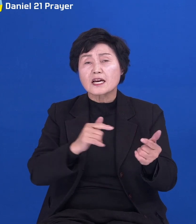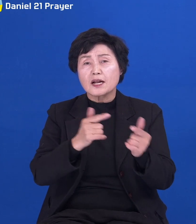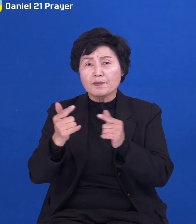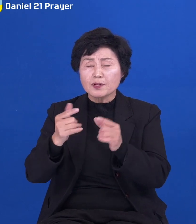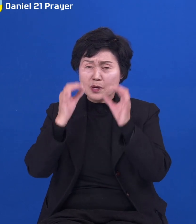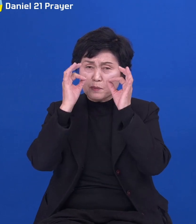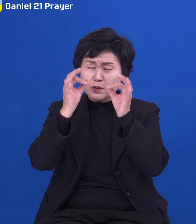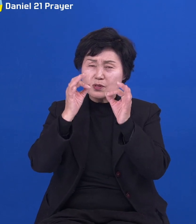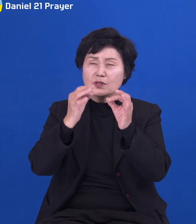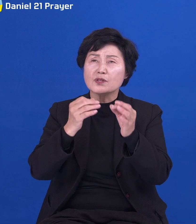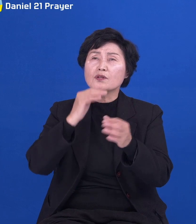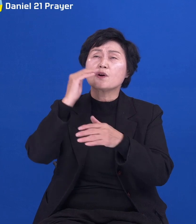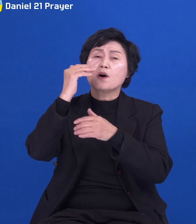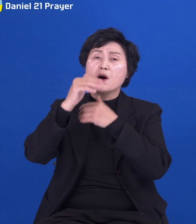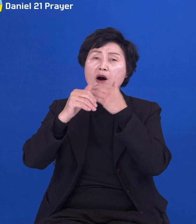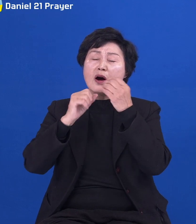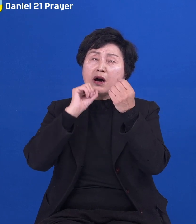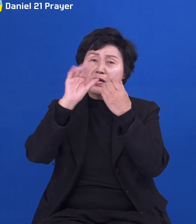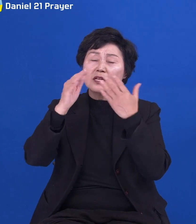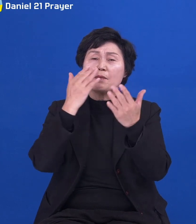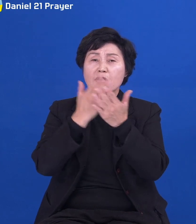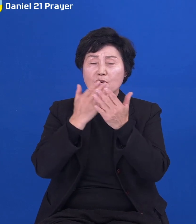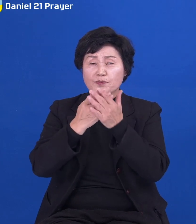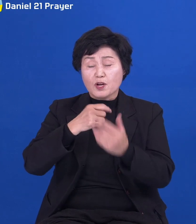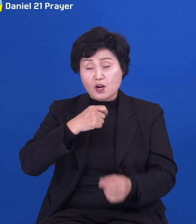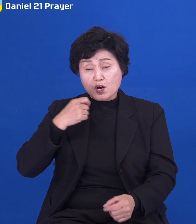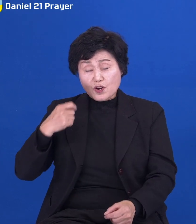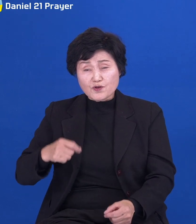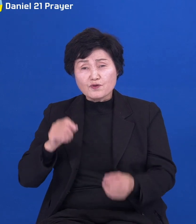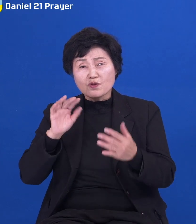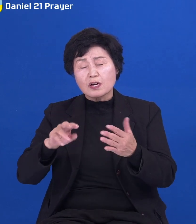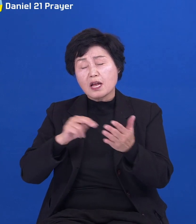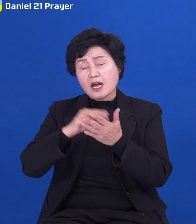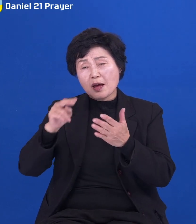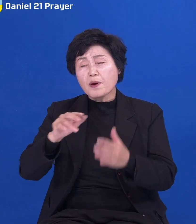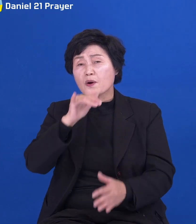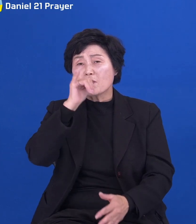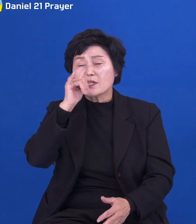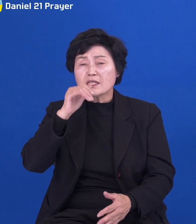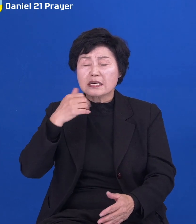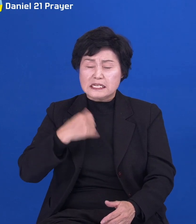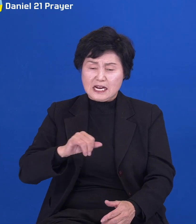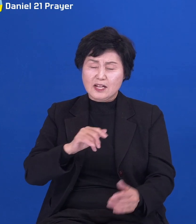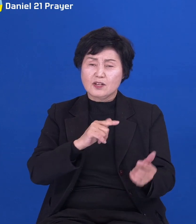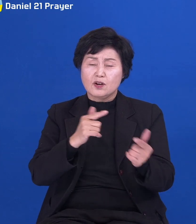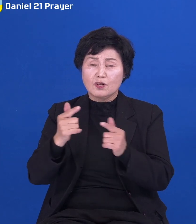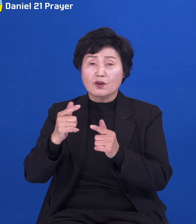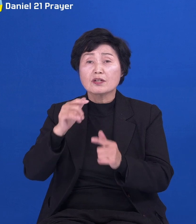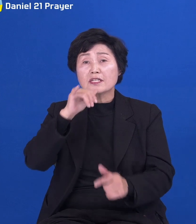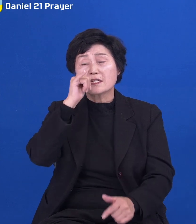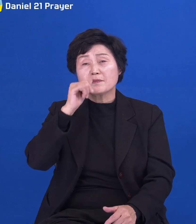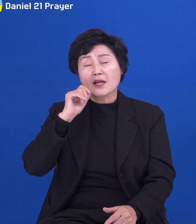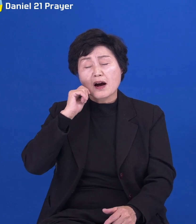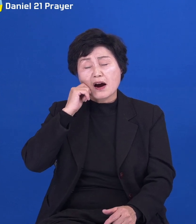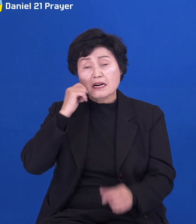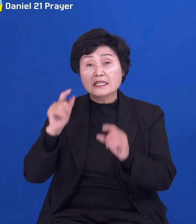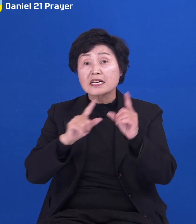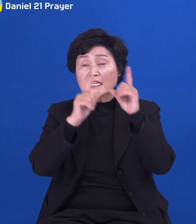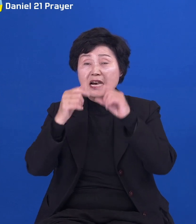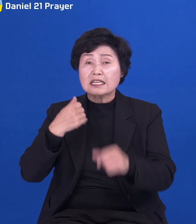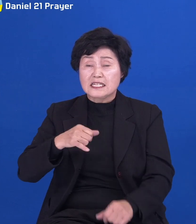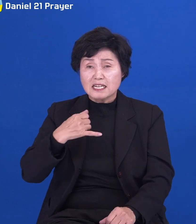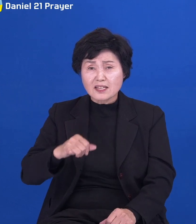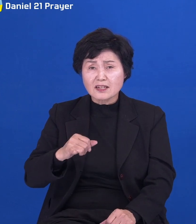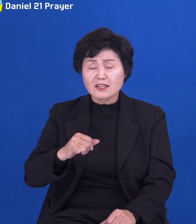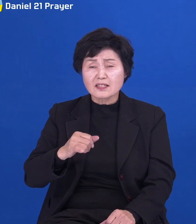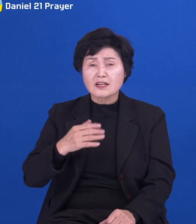주시옵소서. 중국 혹은 한국에서 헤매고 있는 우리 민족의 자녀들이 있습니다. 한 나라가 자기 백성, 자기 여인들을 지키지